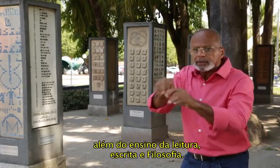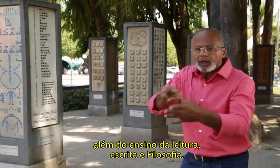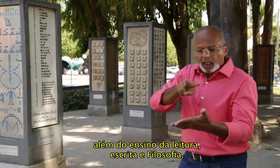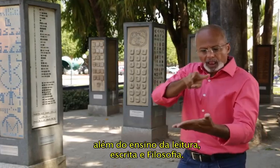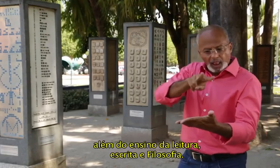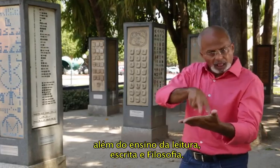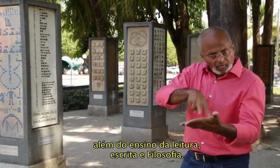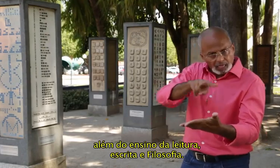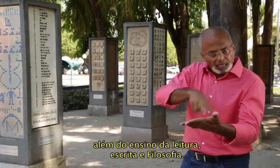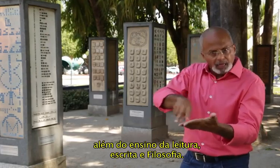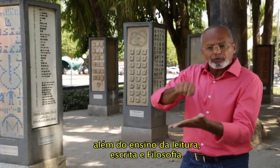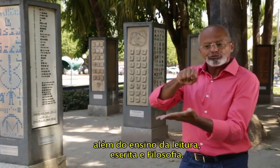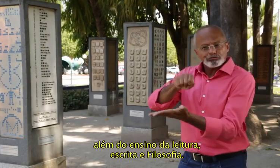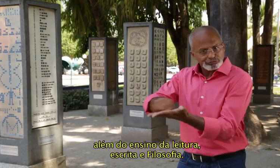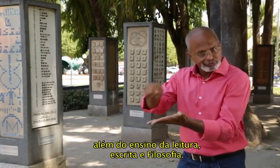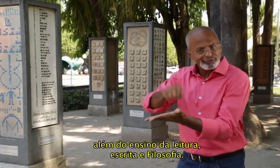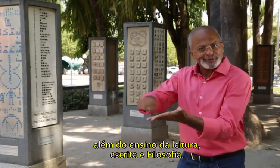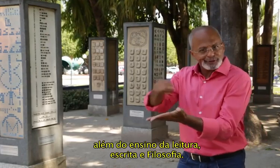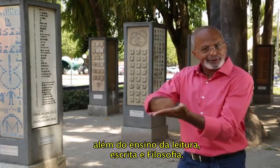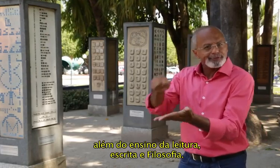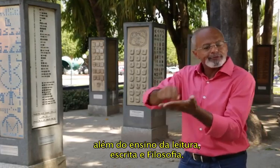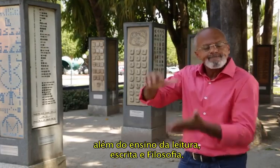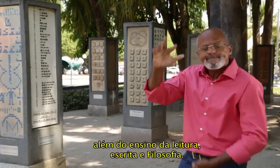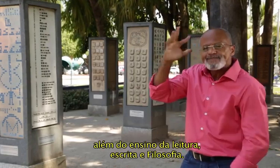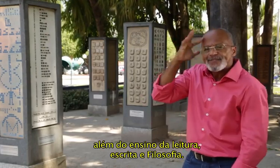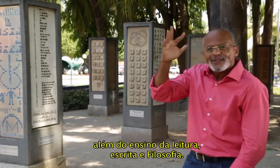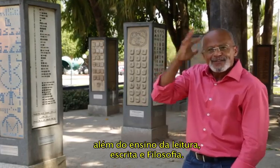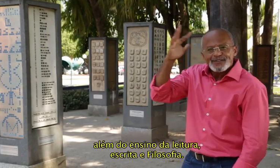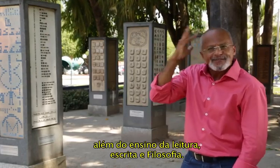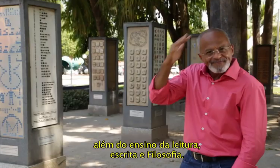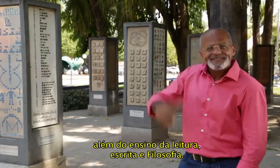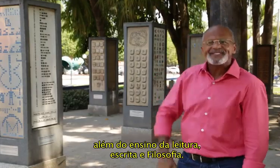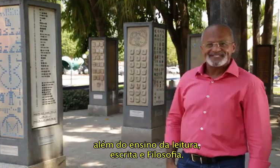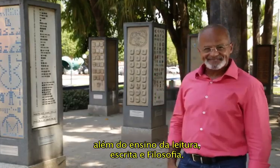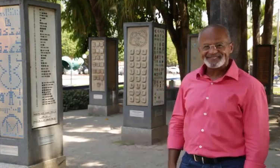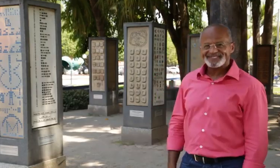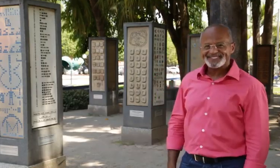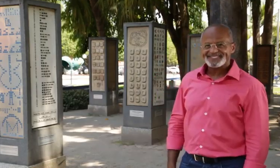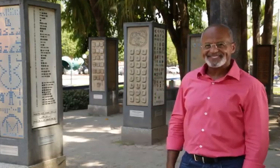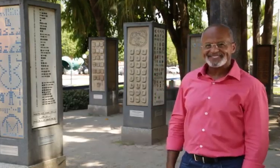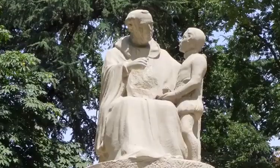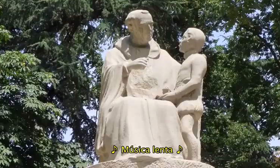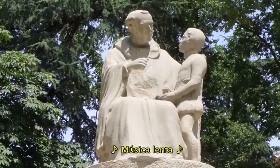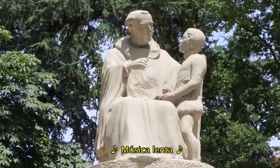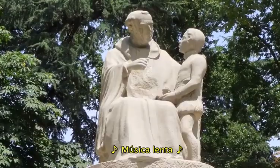Além do ensino da leitura, escrita e filosofia.